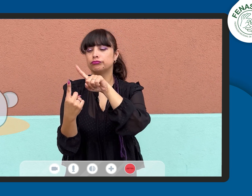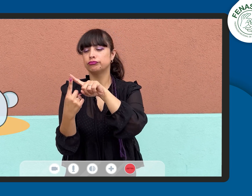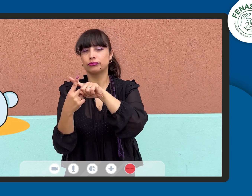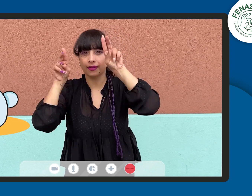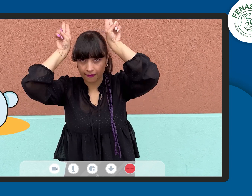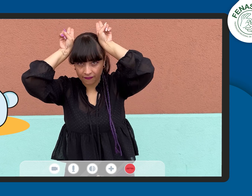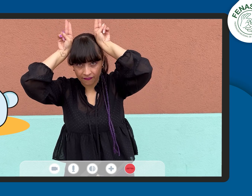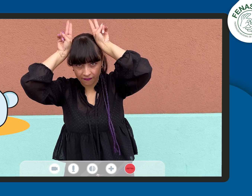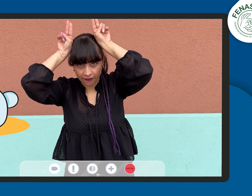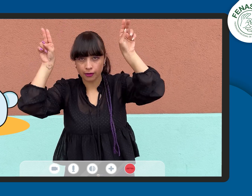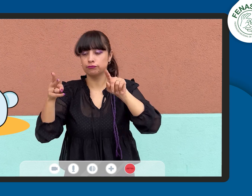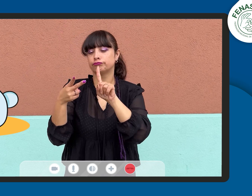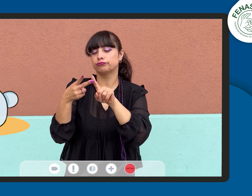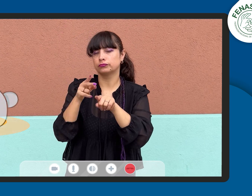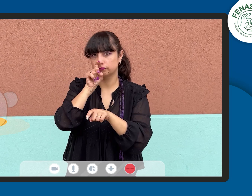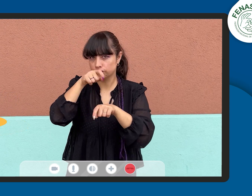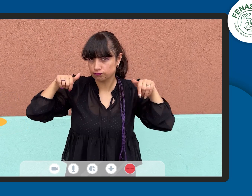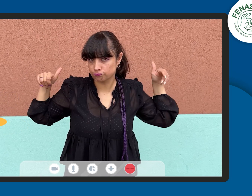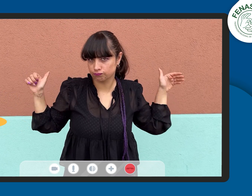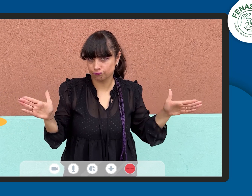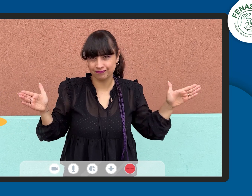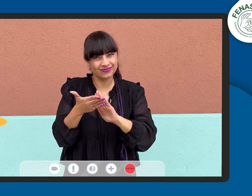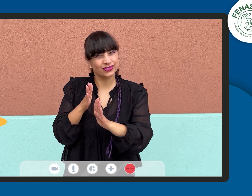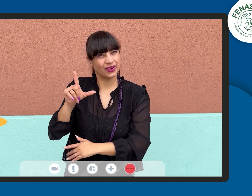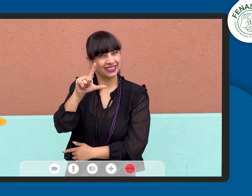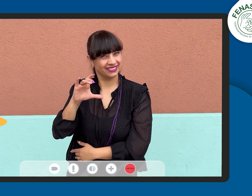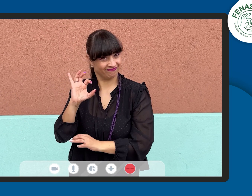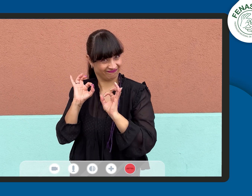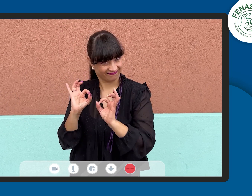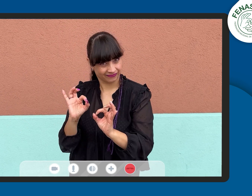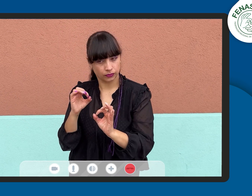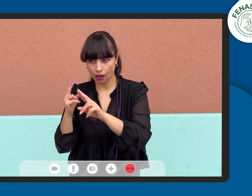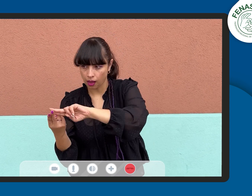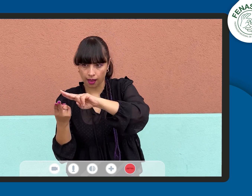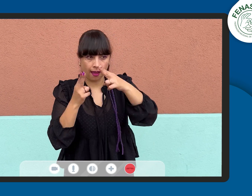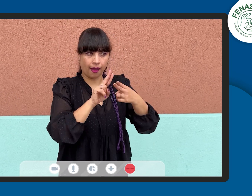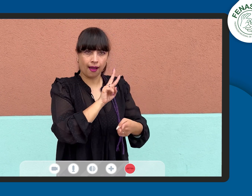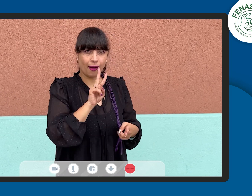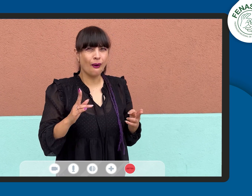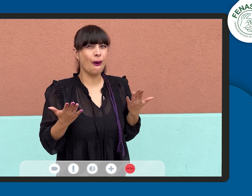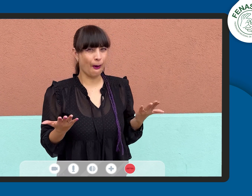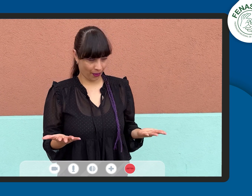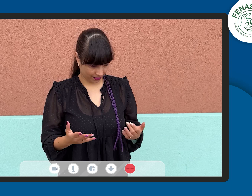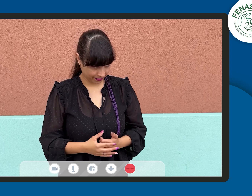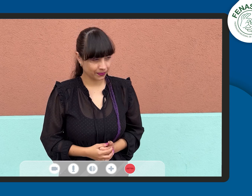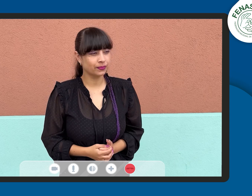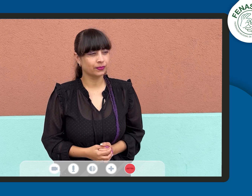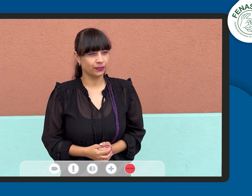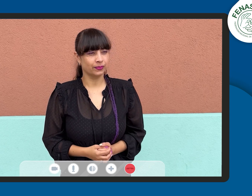animales para actuar. Está el conejo y el águila. Así se dice en lengua de señas colombiana. Así sería la narración en